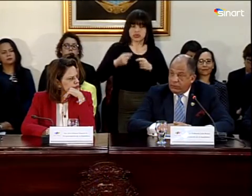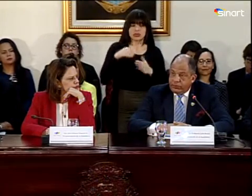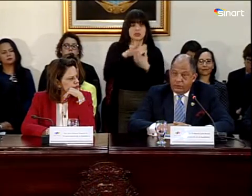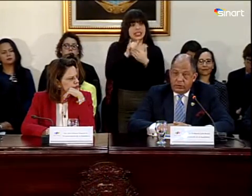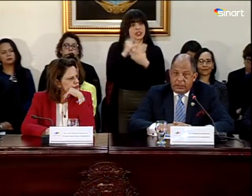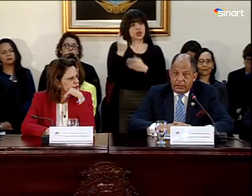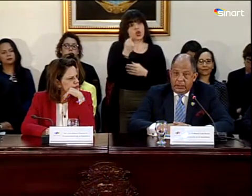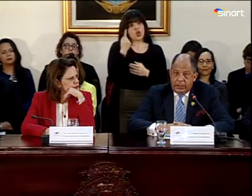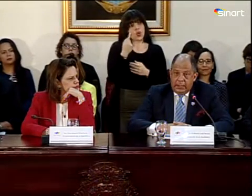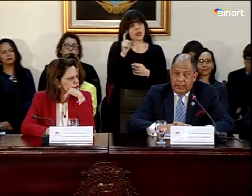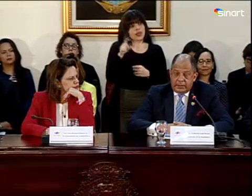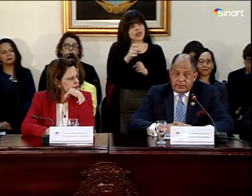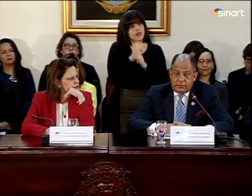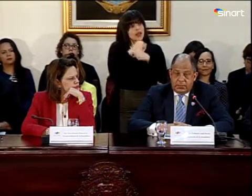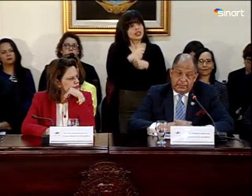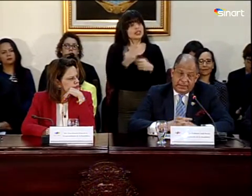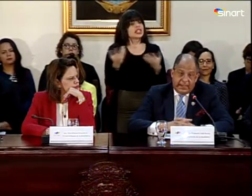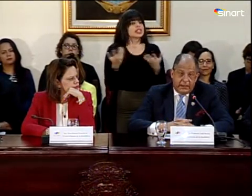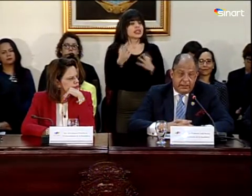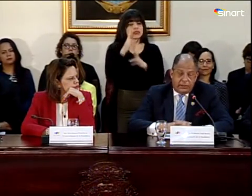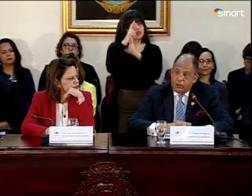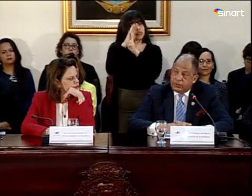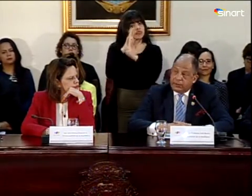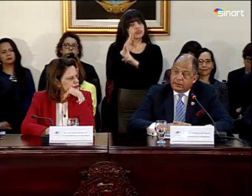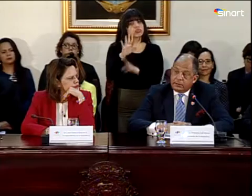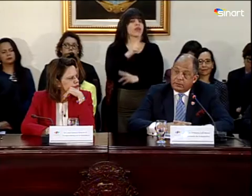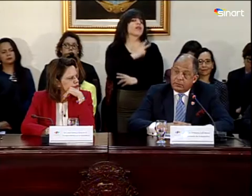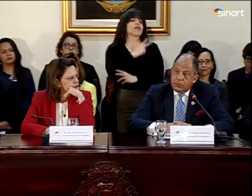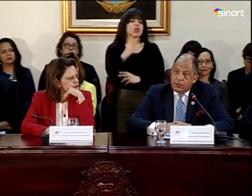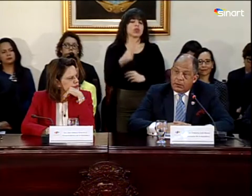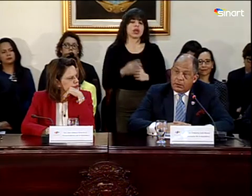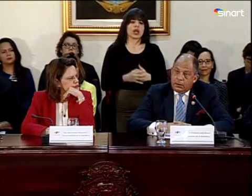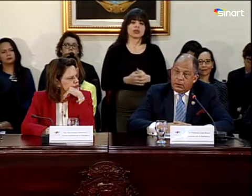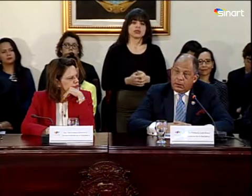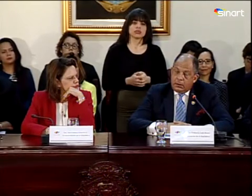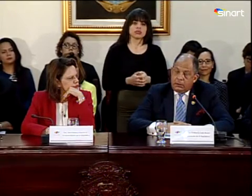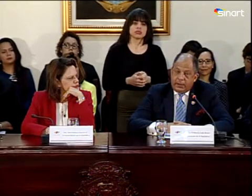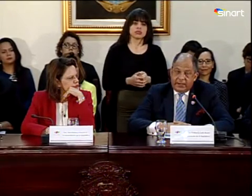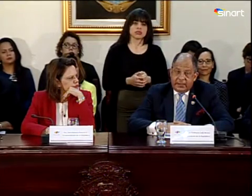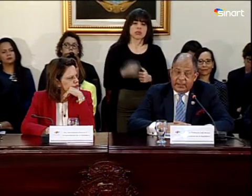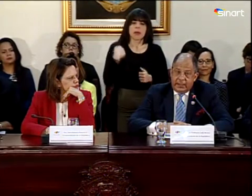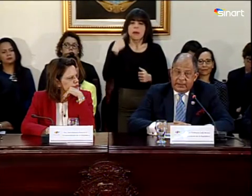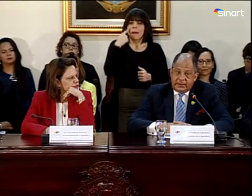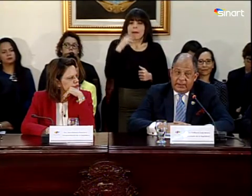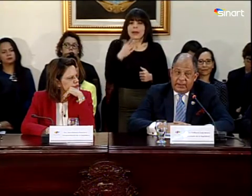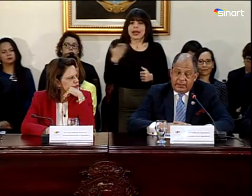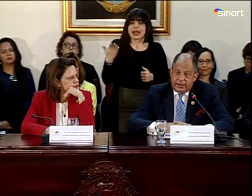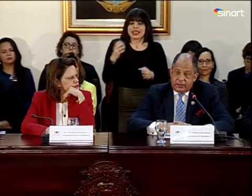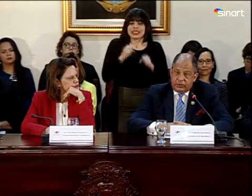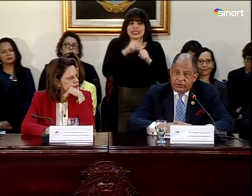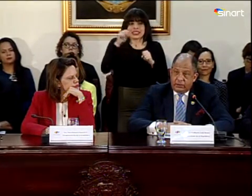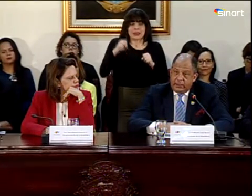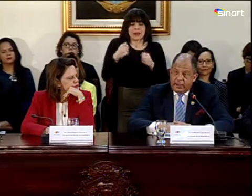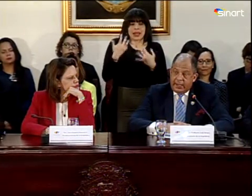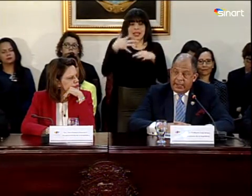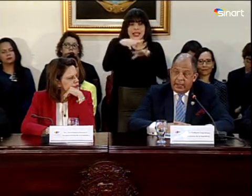único que corresponde es respetar esa voluntad. Me parece que el sistema de